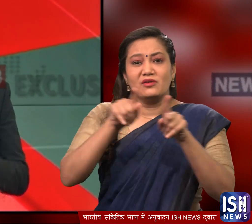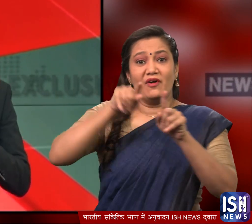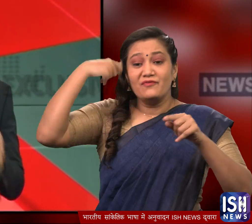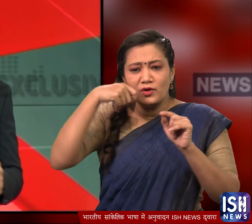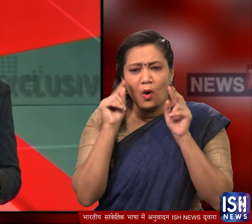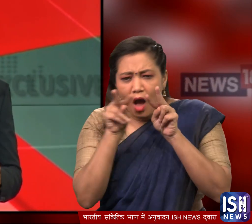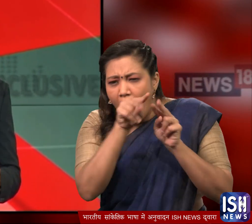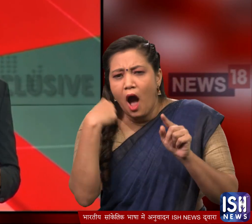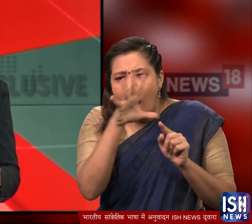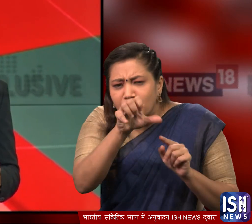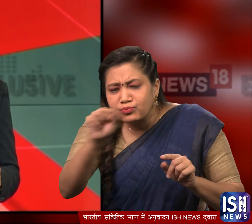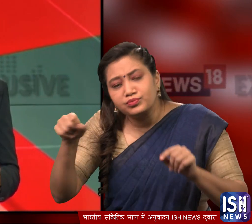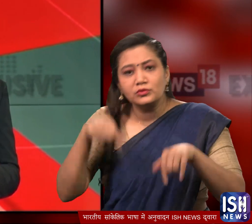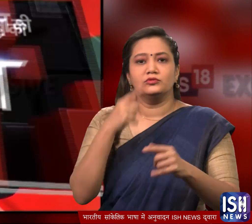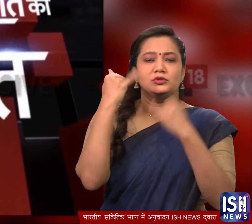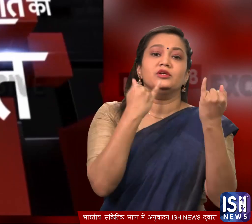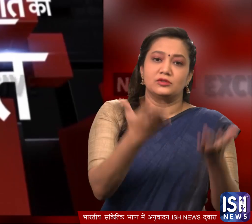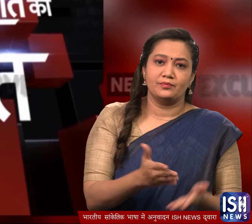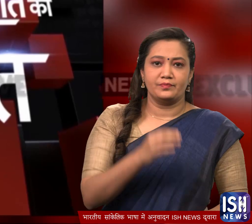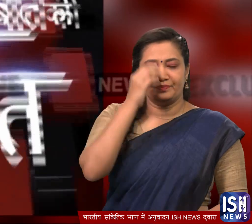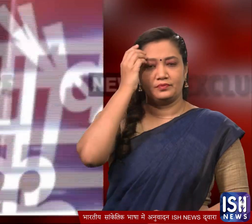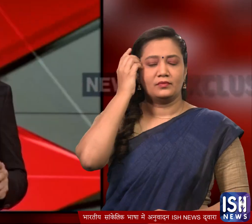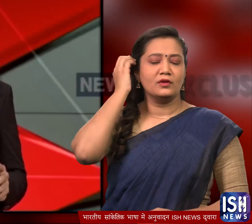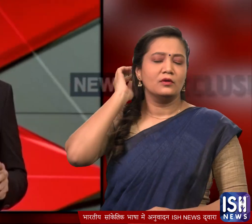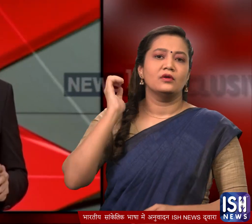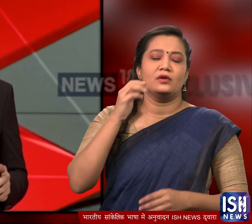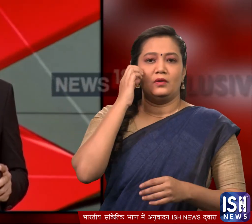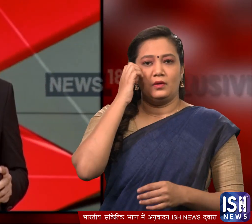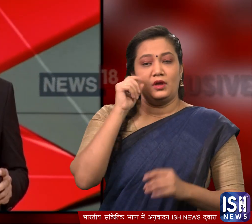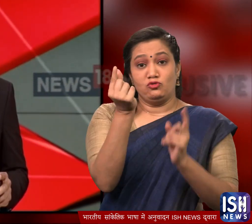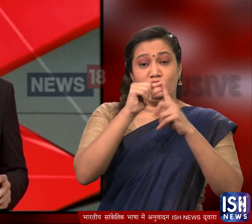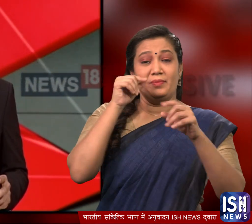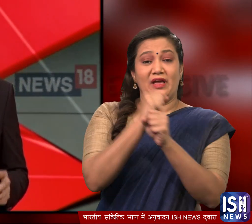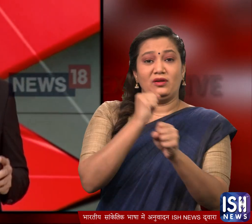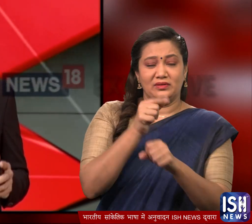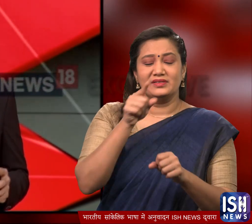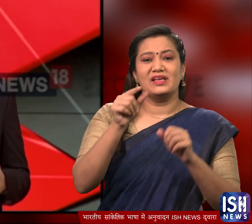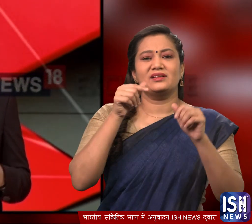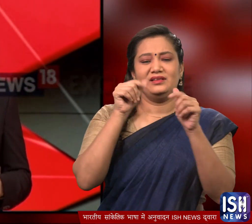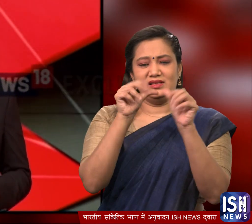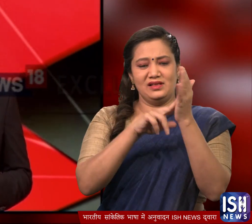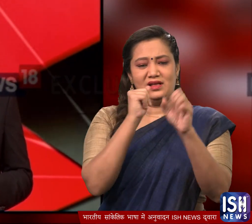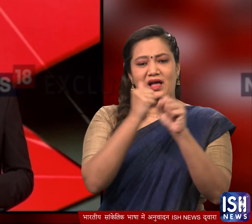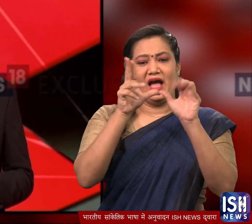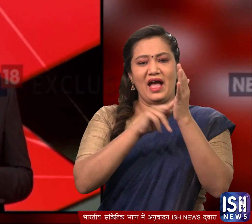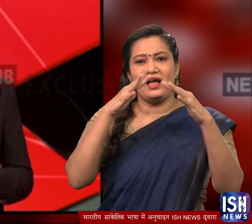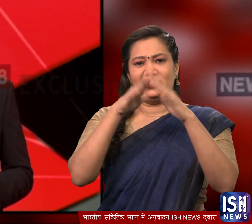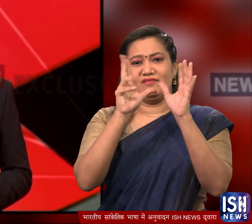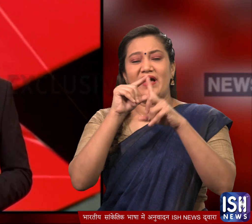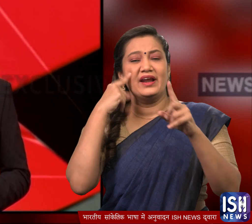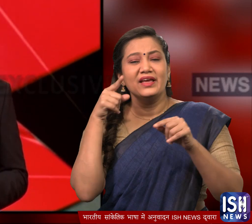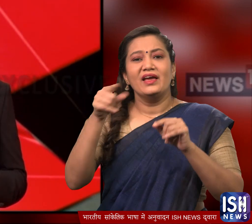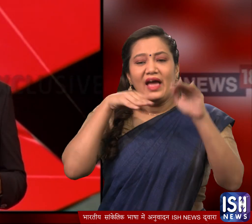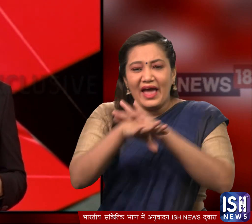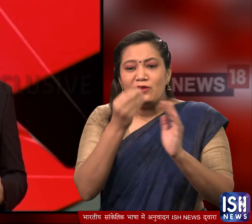को वायरल वीडियो की तस्वीरों की मदद से ढूंढ रही है। उत्तर प्रदेश सरकार ने आंगनबाड़ी केंद्रों में बच्चों की अच्छी सेहत के लिए एक नया प्लान